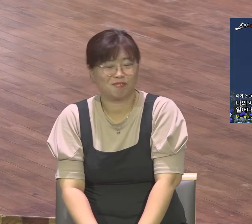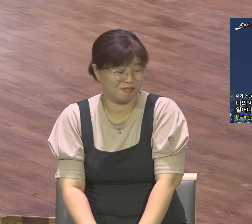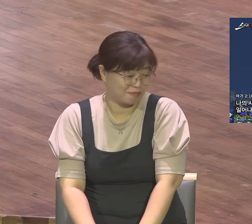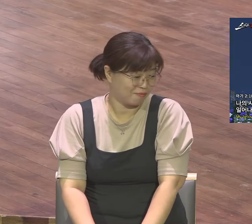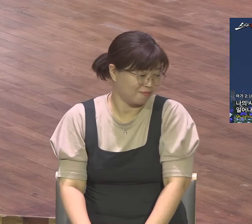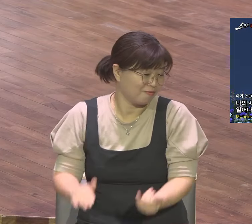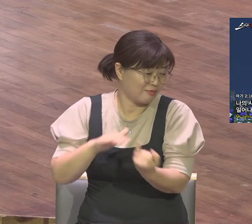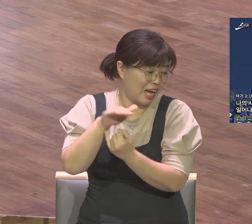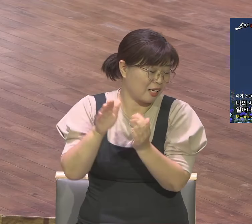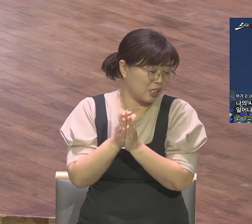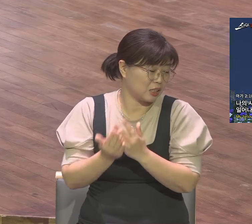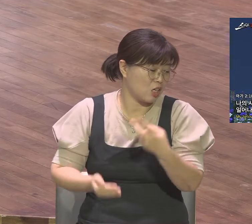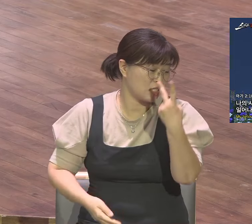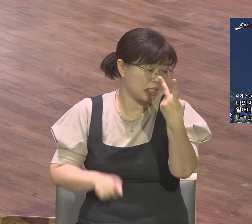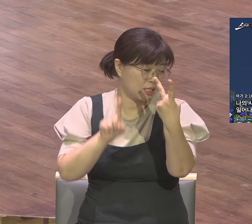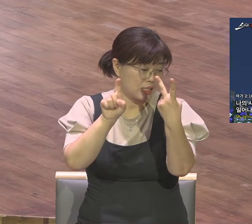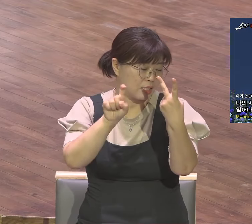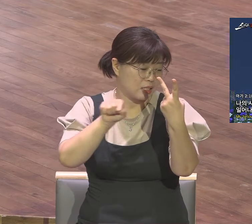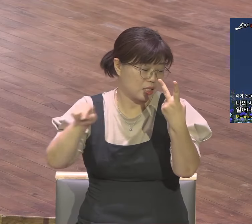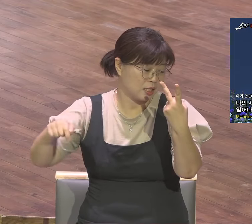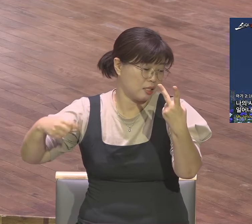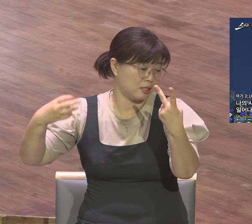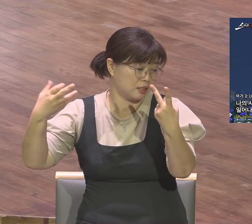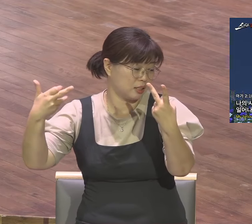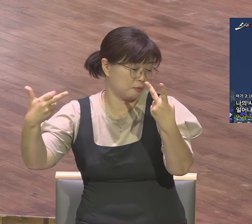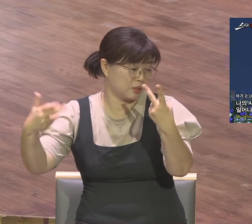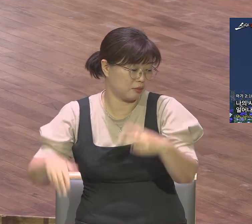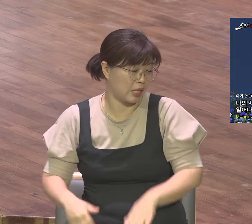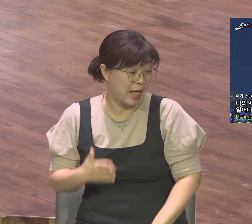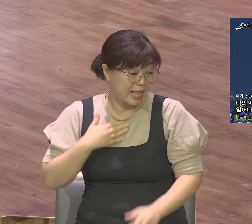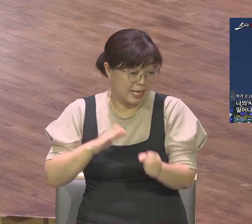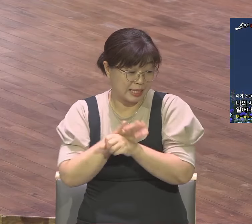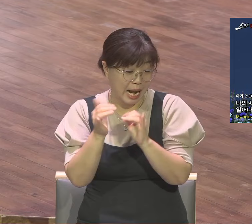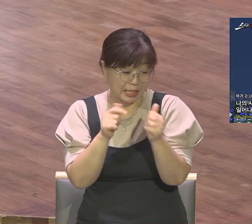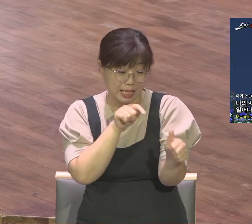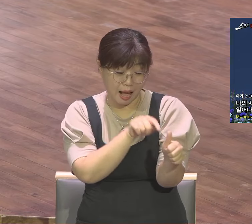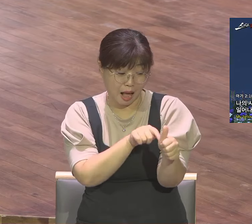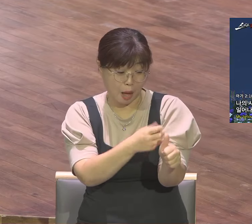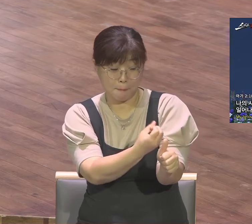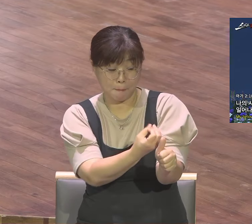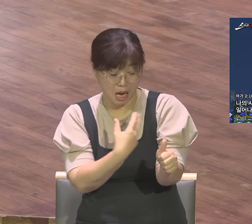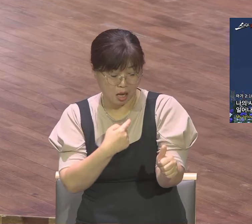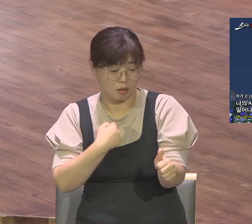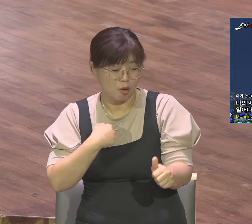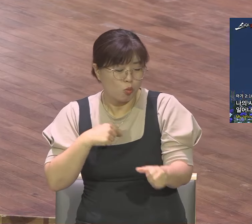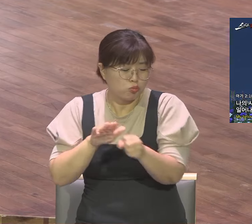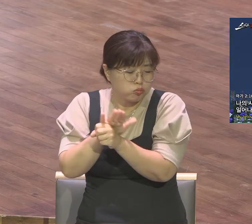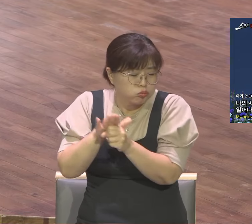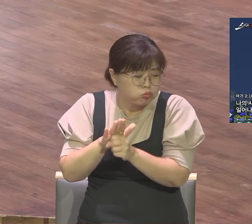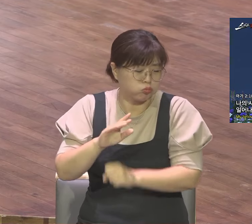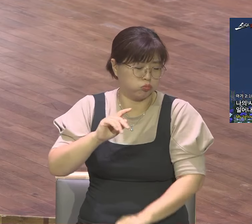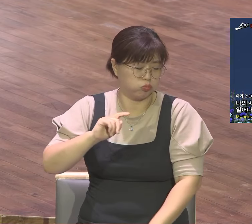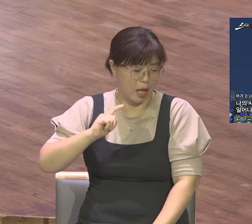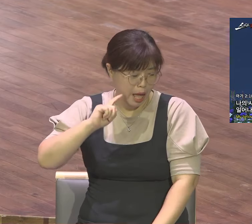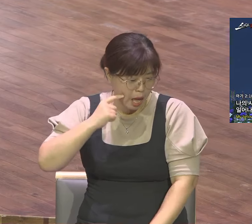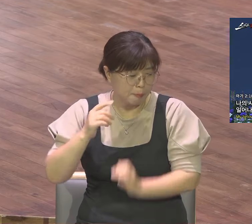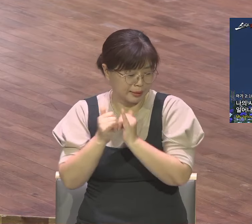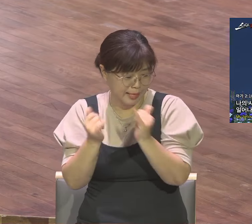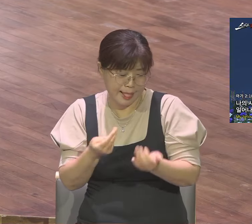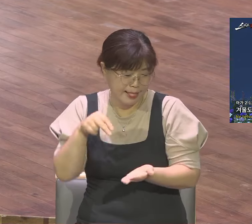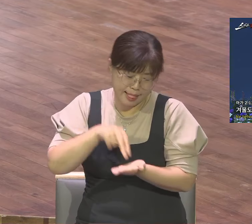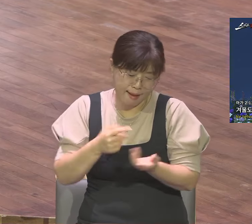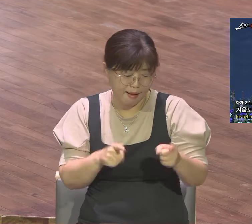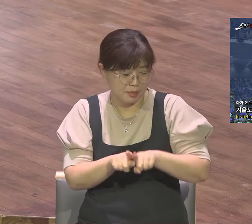하늘에서 교도하겠습니다. 나의 사랑한 자가 내게 말하이르기를 나의 사랑 내 의협본 자야